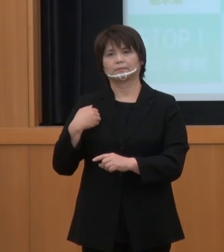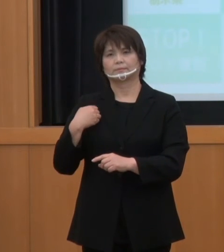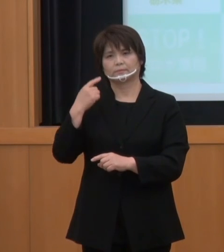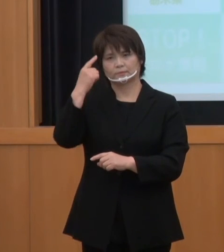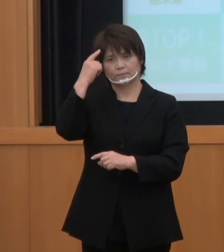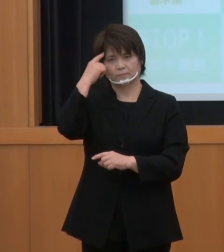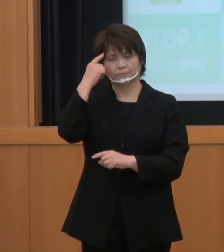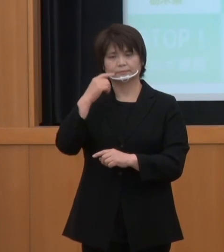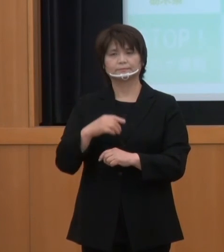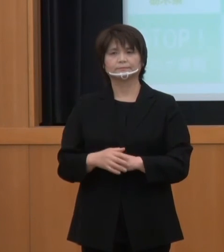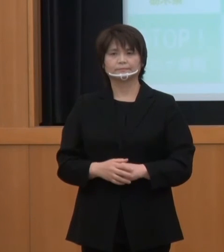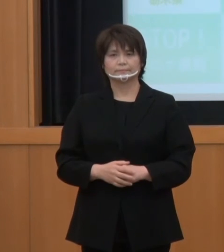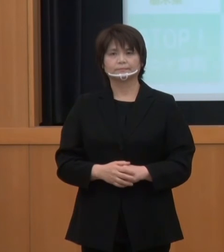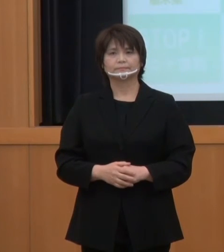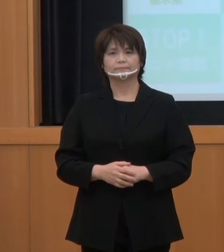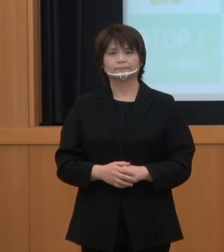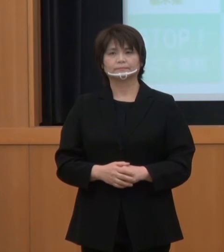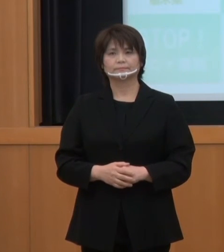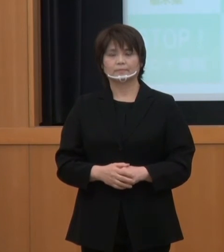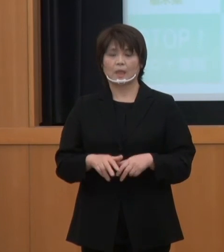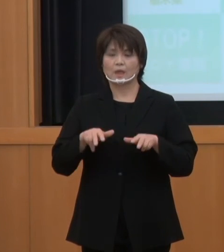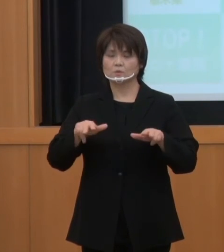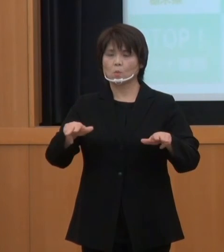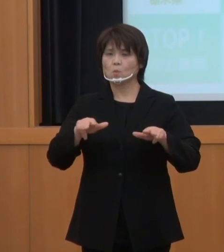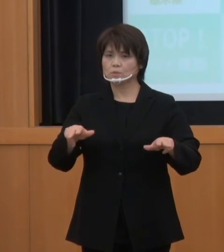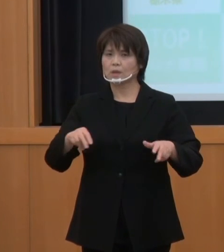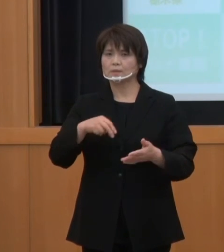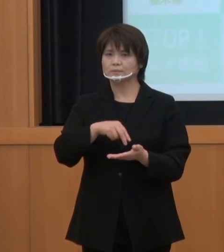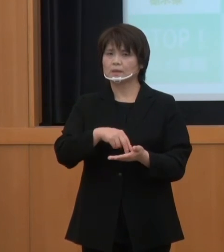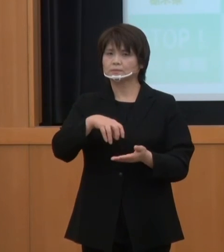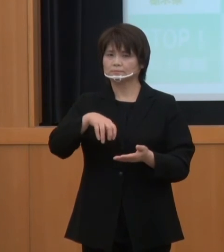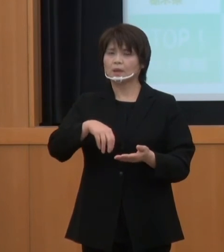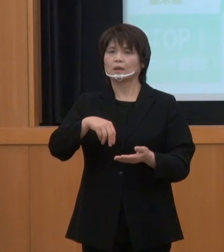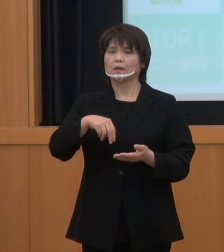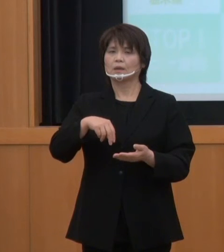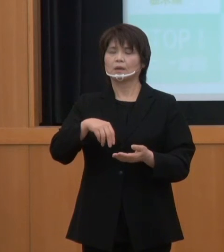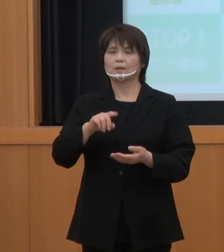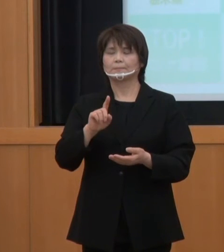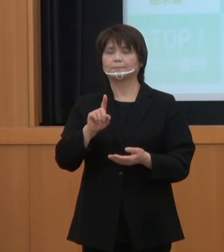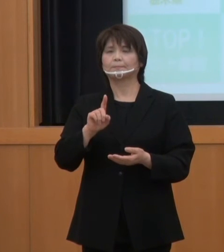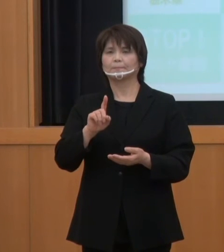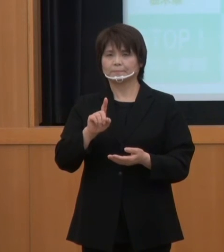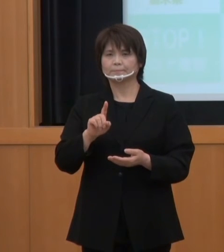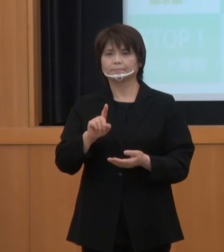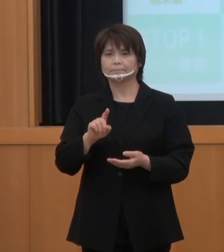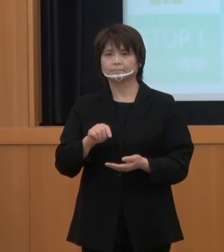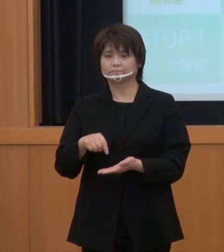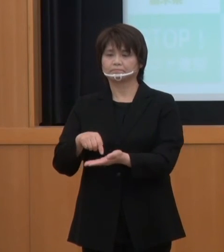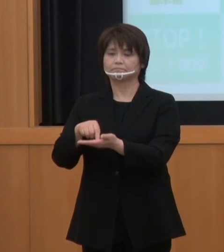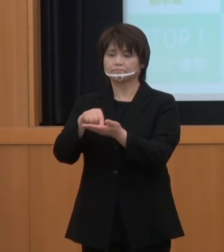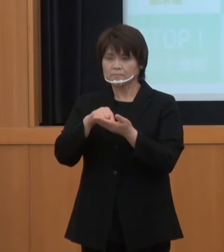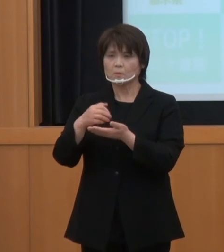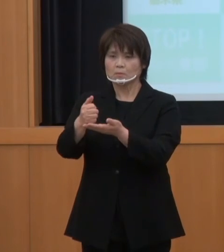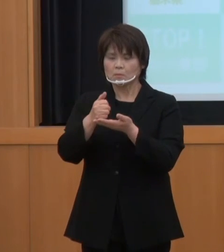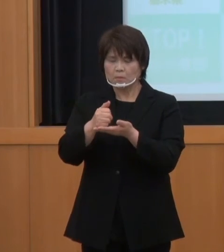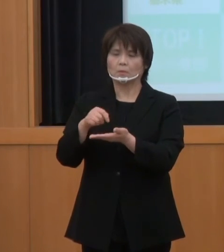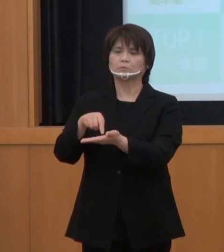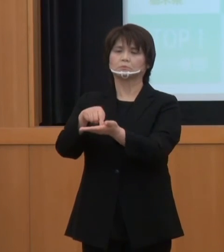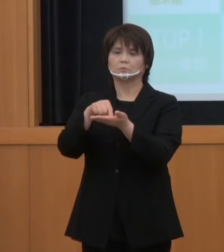るものというふうに思います。行政の立場からすれば申請者の負担を軽減